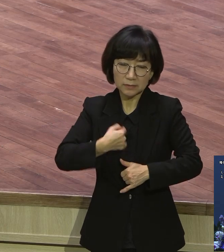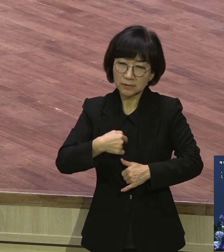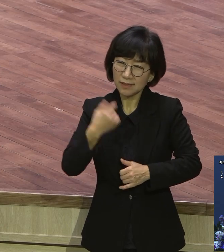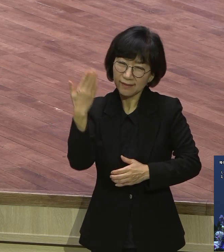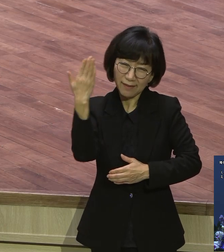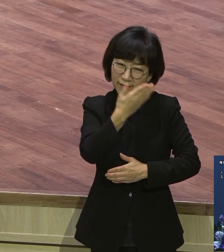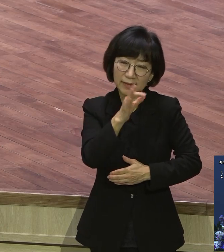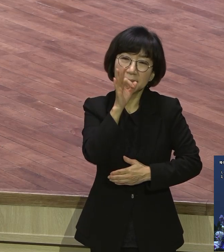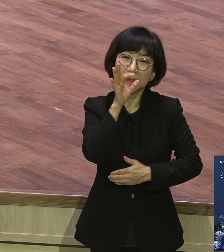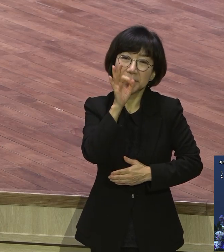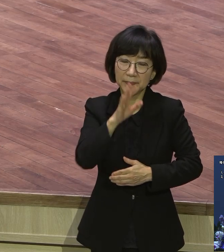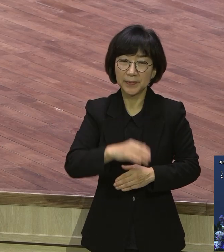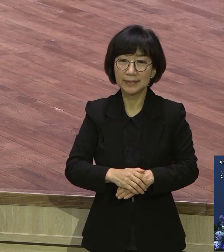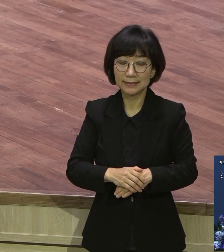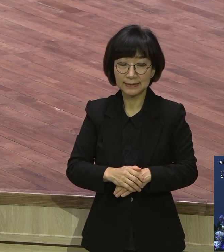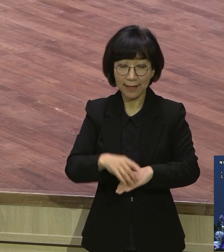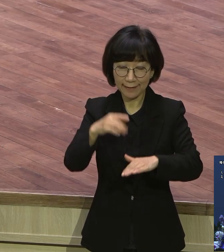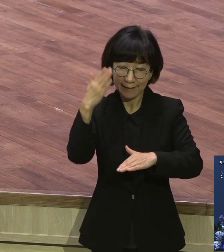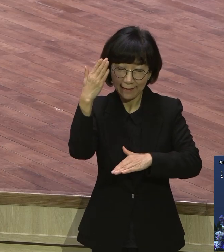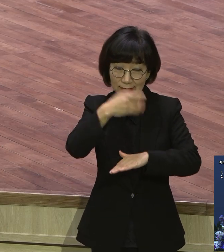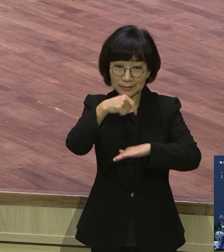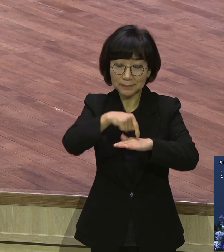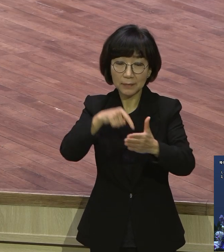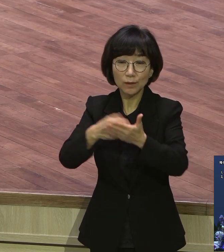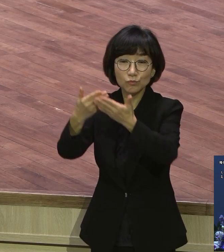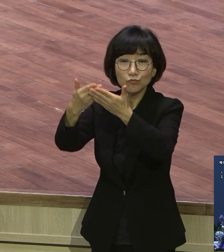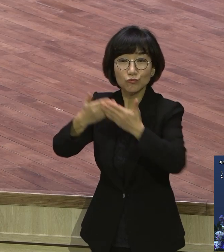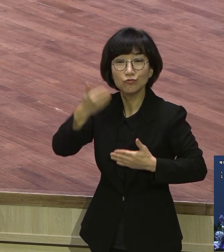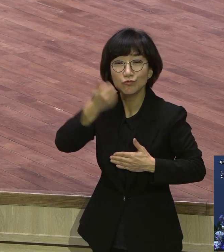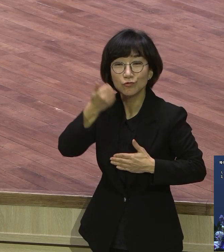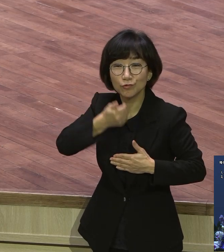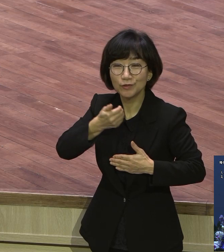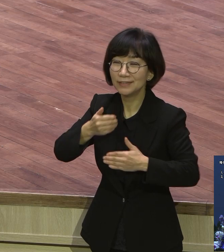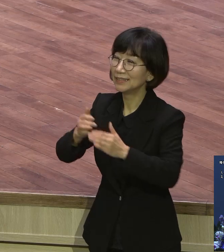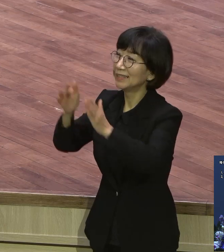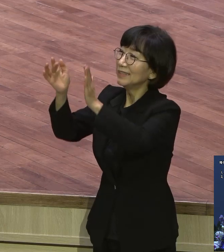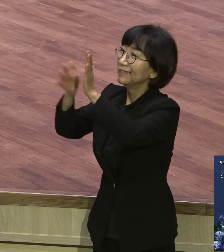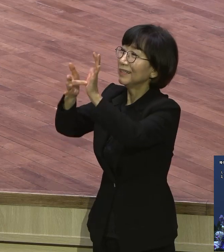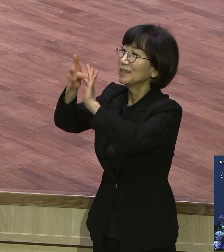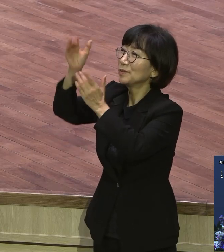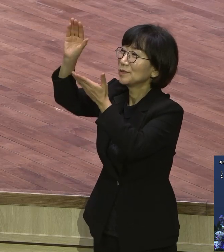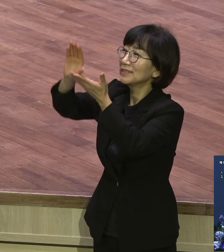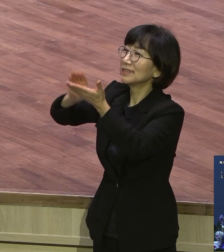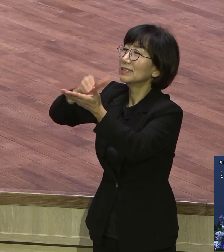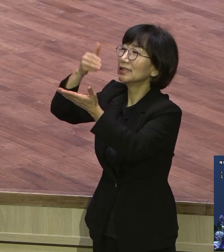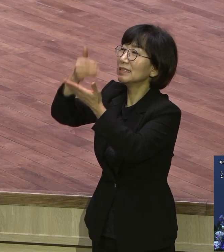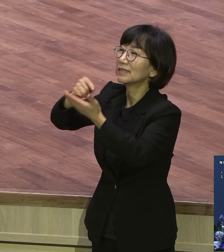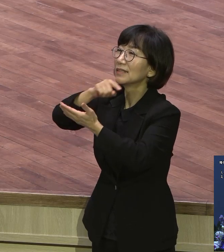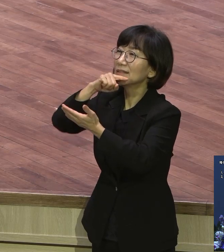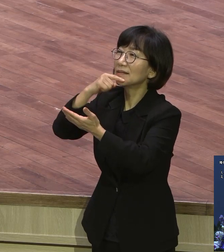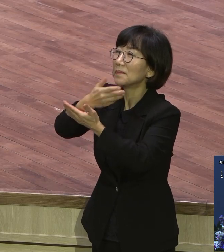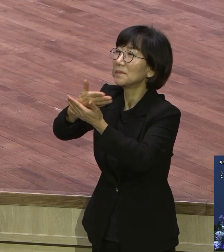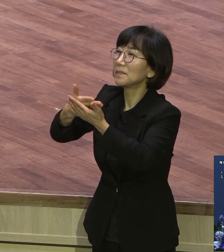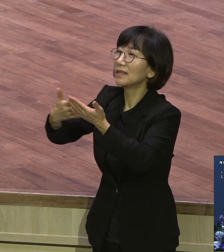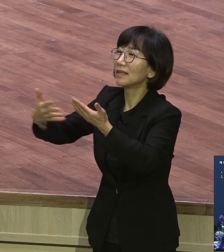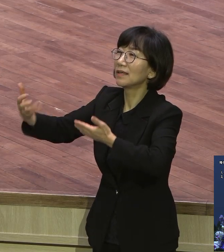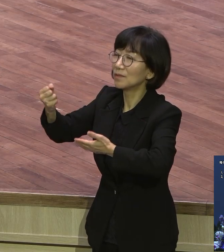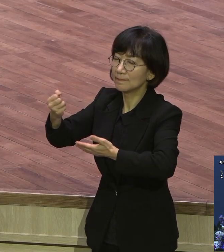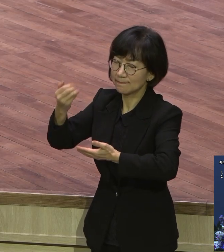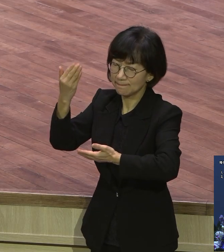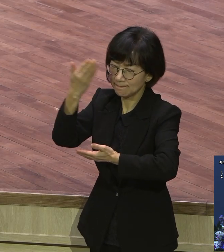청결한 마음은 오직 예수 거이소의 피 보혈로 시선받아야만